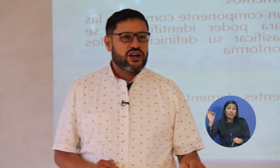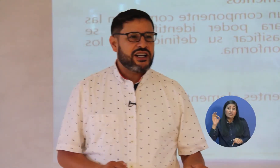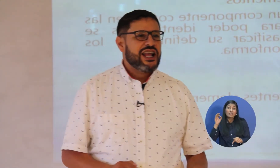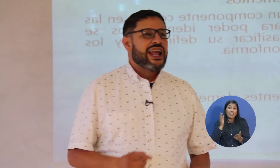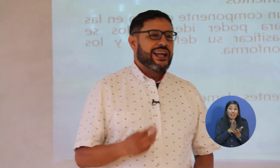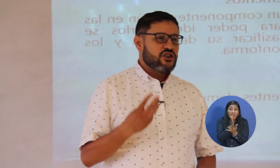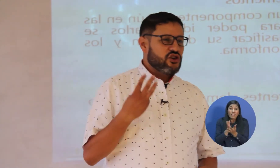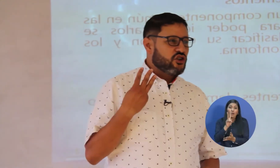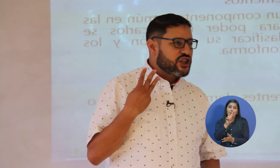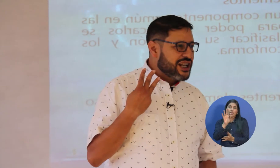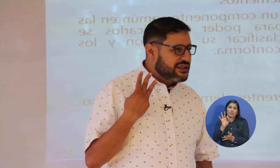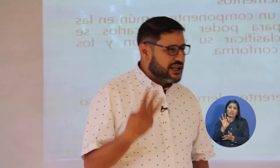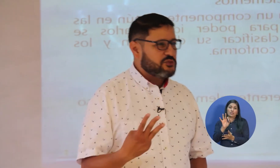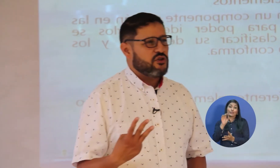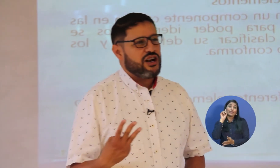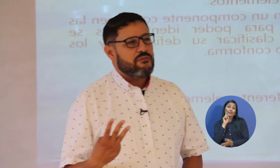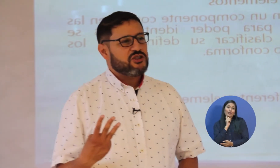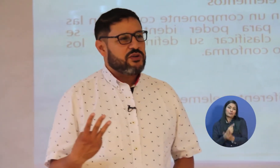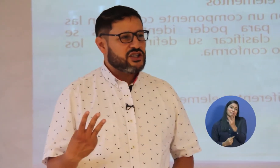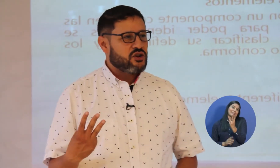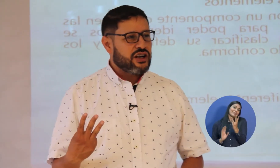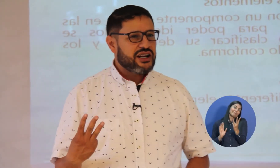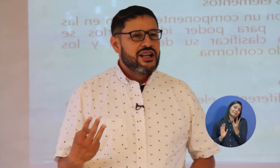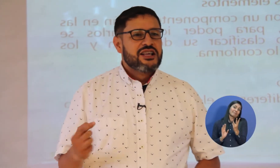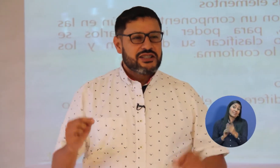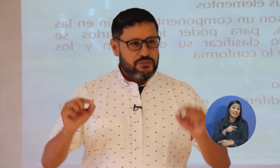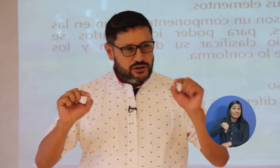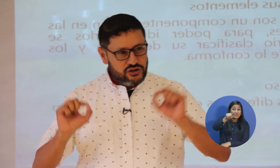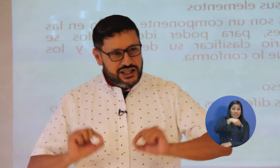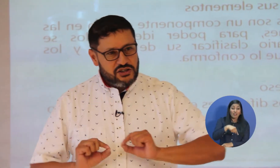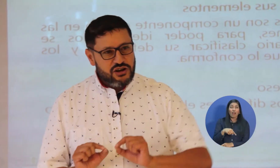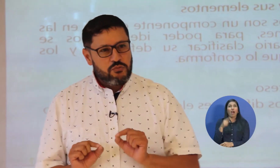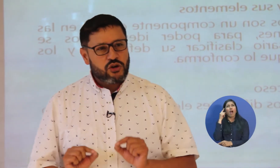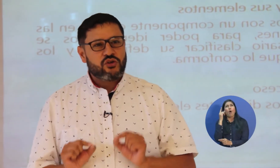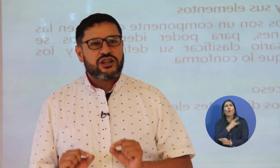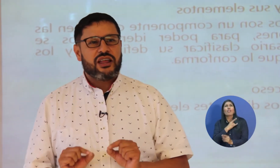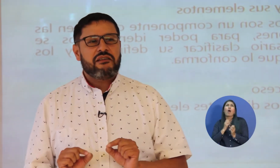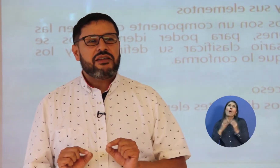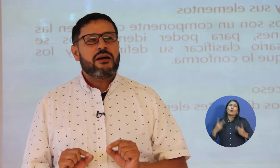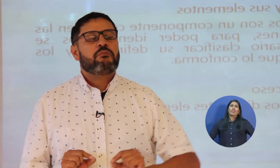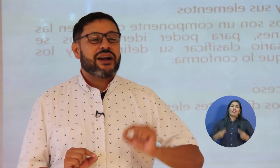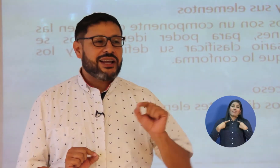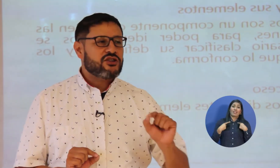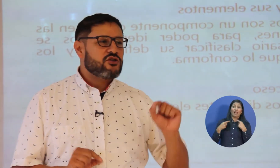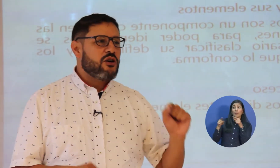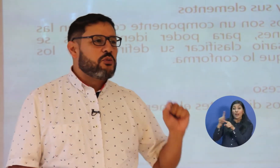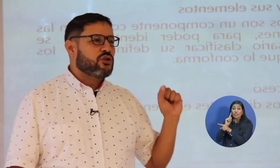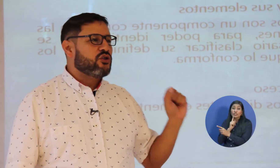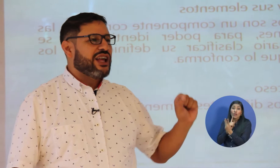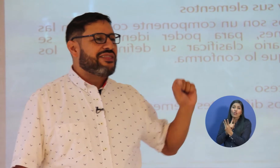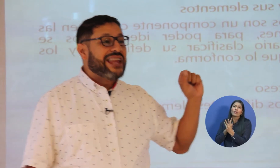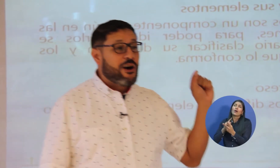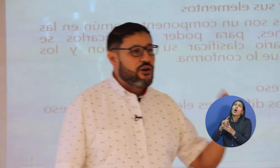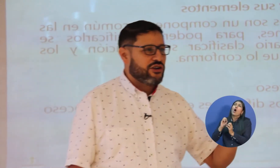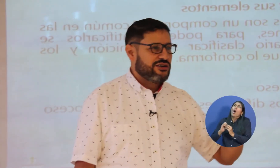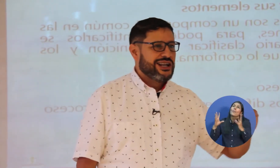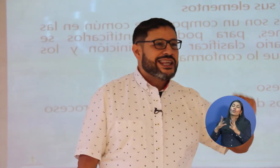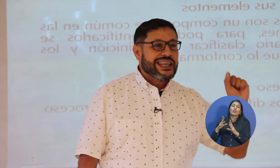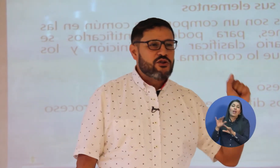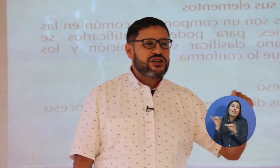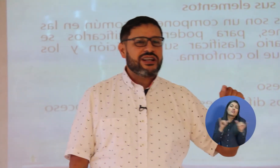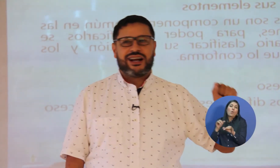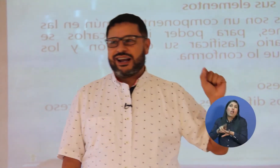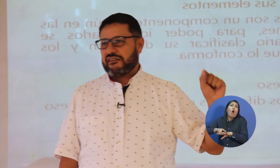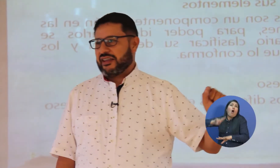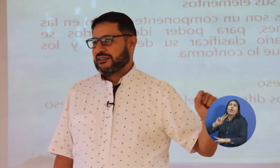para escoger. Ellos solo tienen 3 programas para escoger. Si para ustedes es una oportunidad de vida, para ellos es una oportunidad de oro